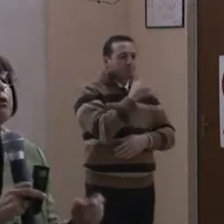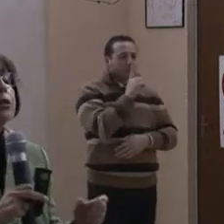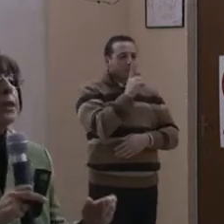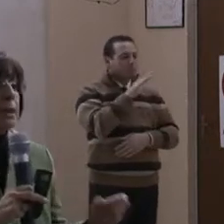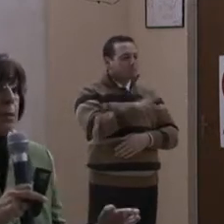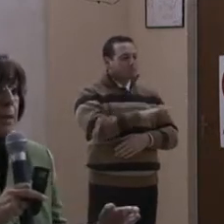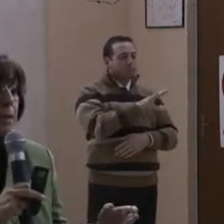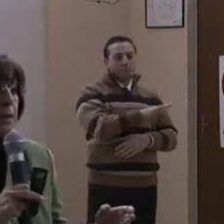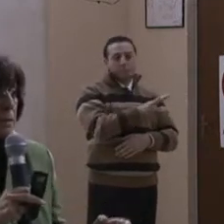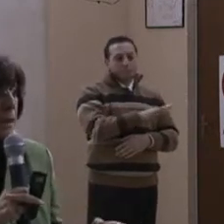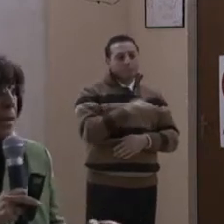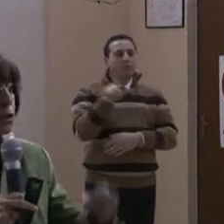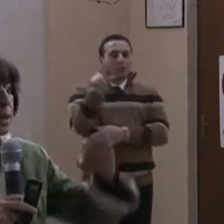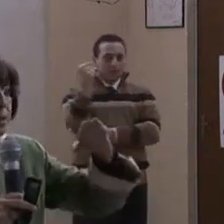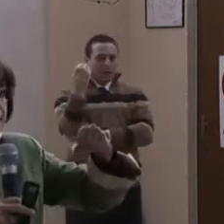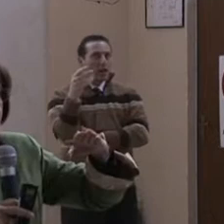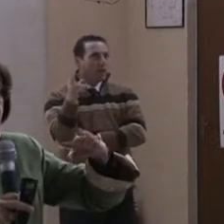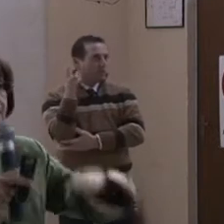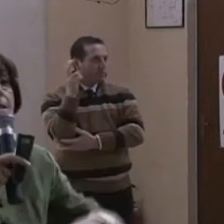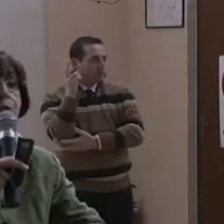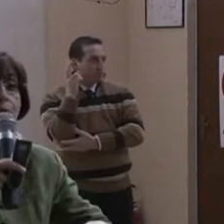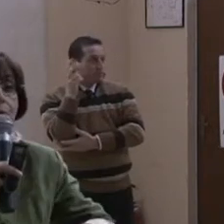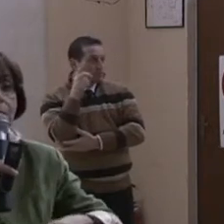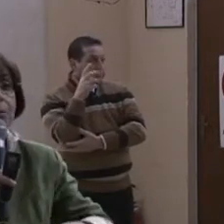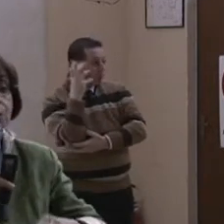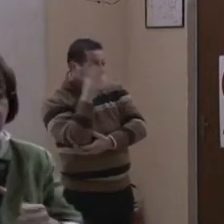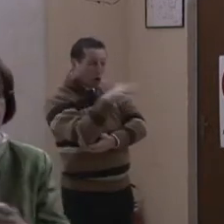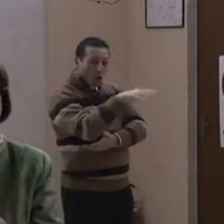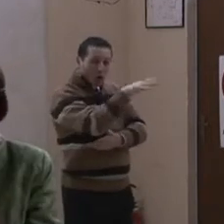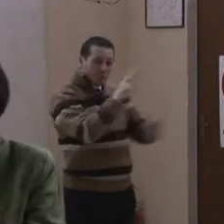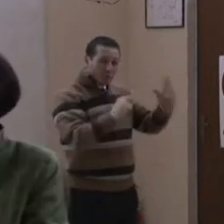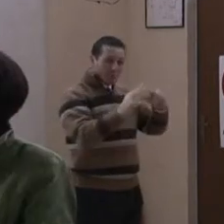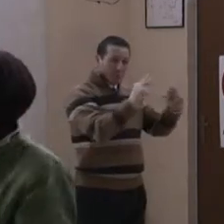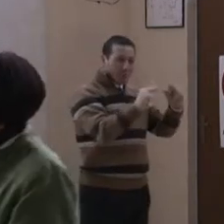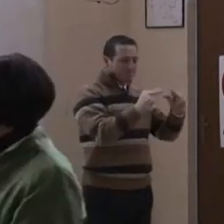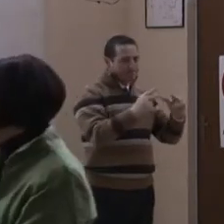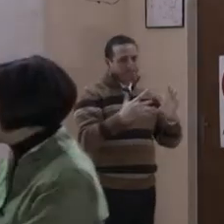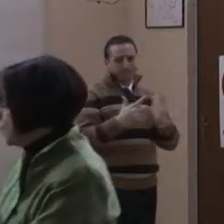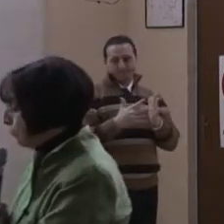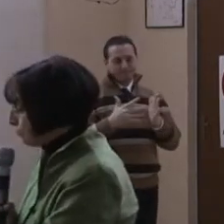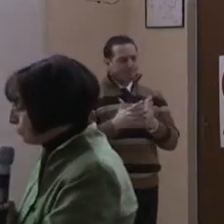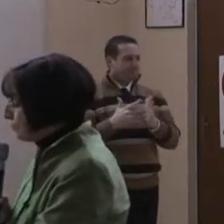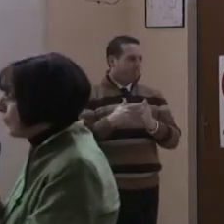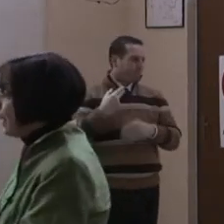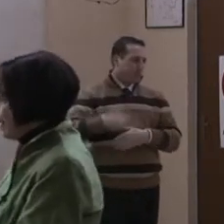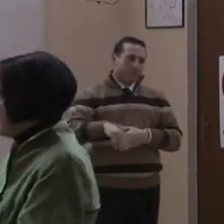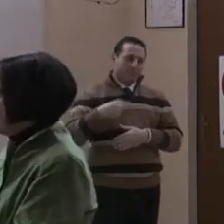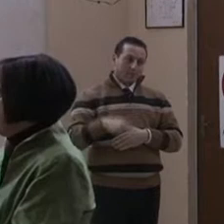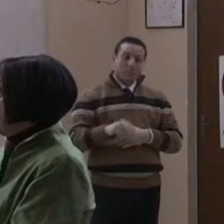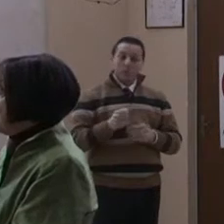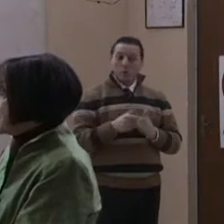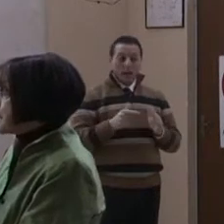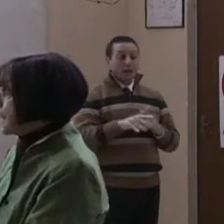uditivamente confortevole, okay? Cioè deve essere vantaggioso alla voce rispetto al rumore.